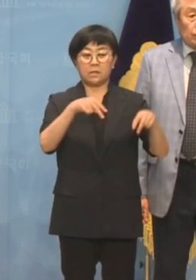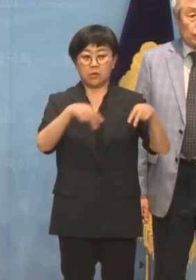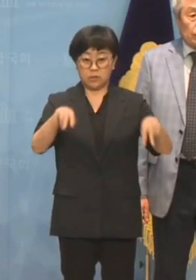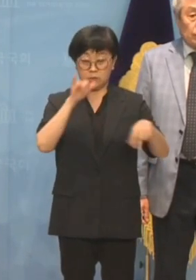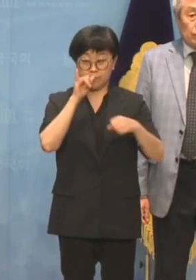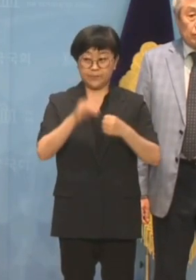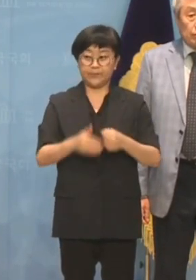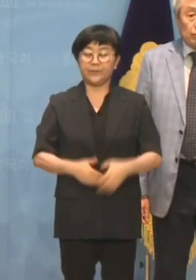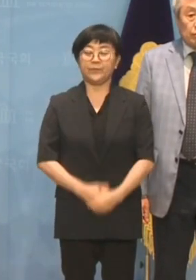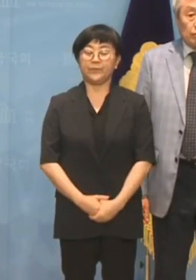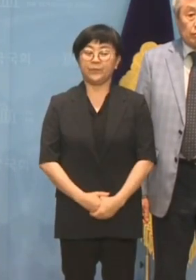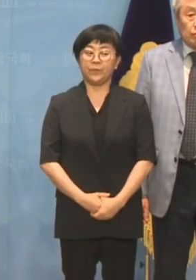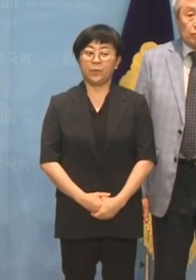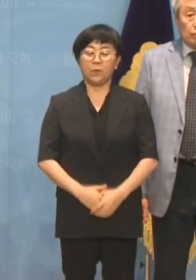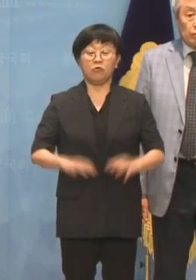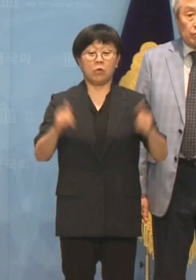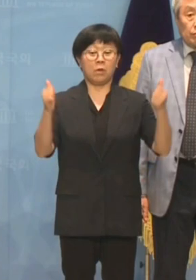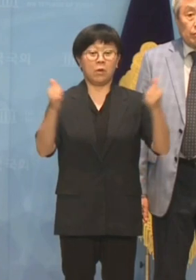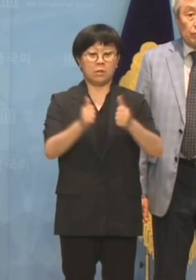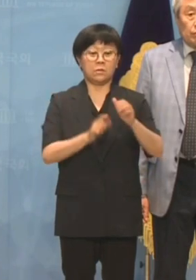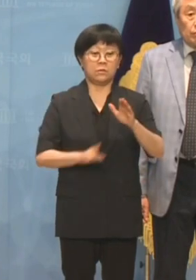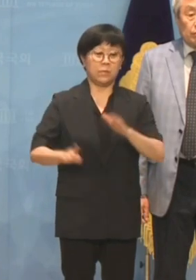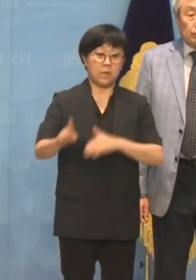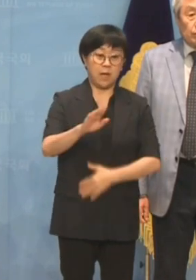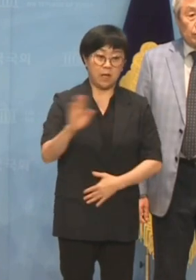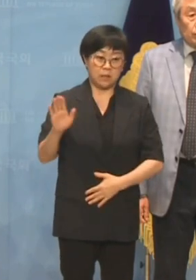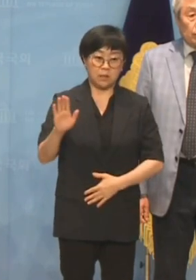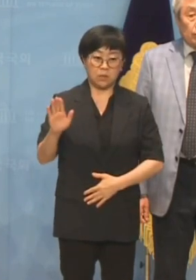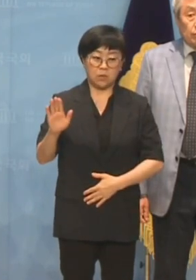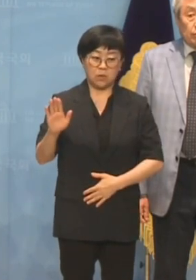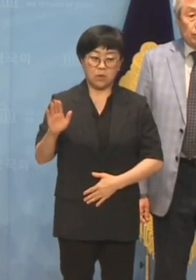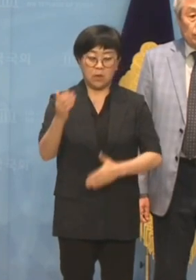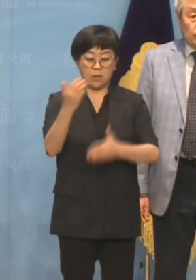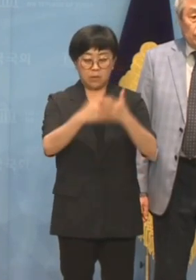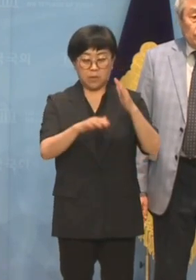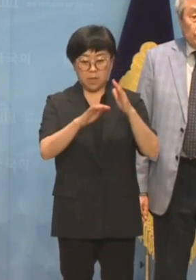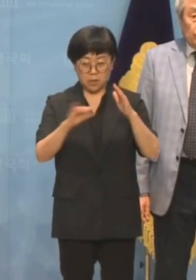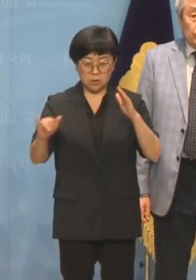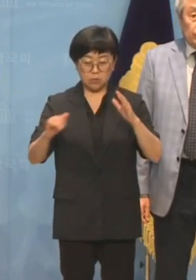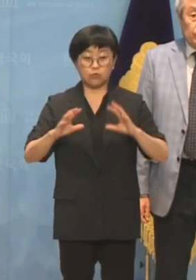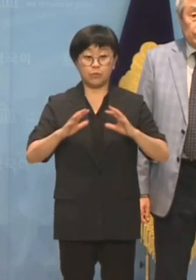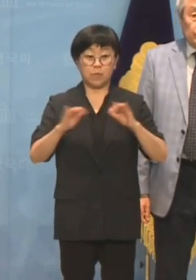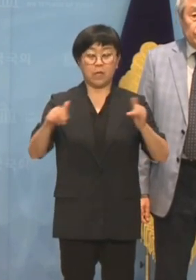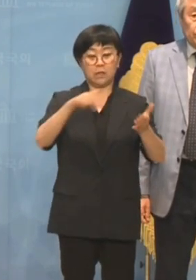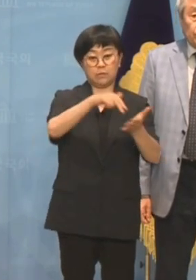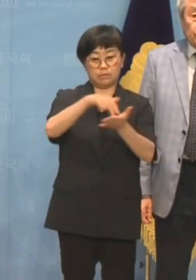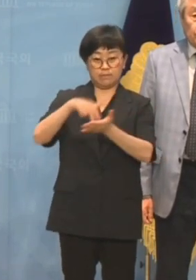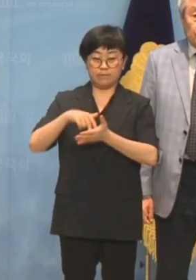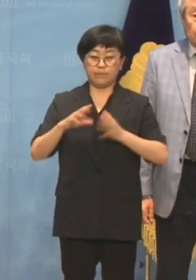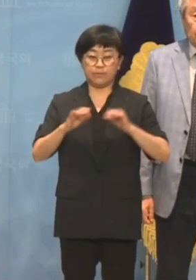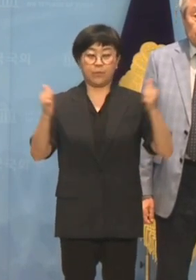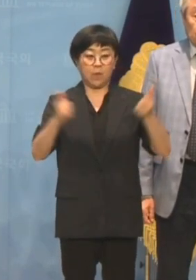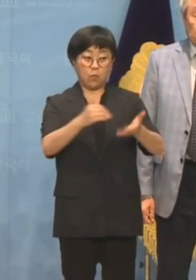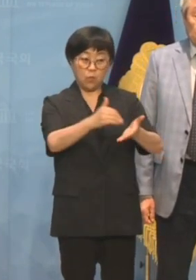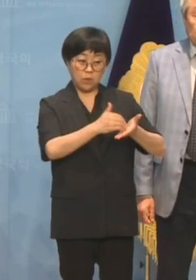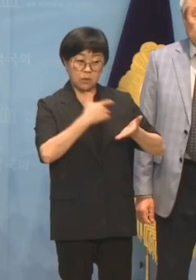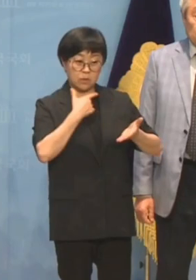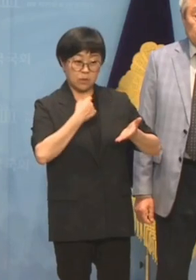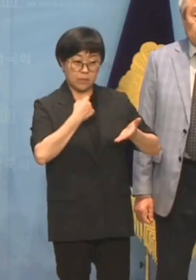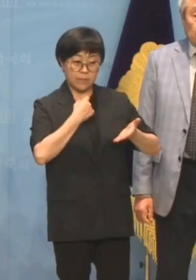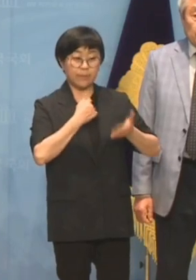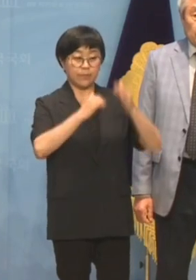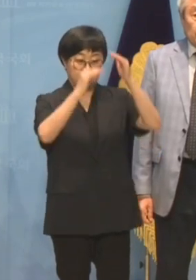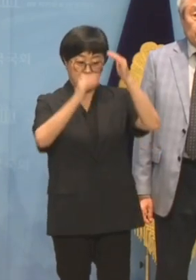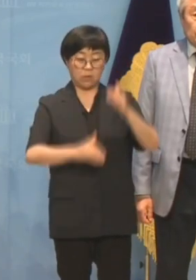본 기자회견은 의원실이 주도하는 것이 아니라 우리 유족회에서 국민의 목소리를 담아 국회에 요구하는